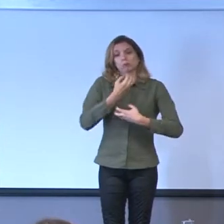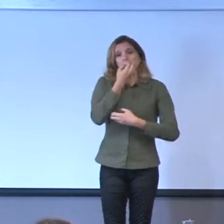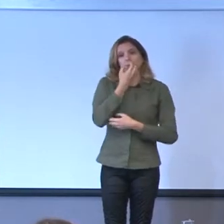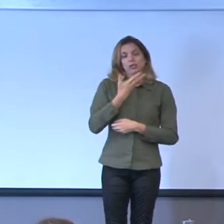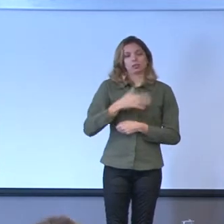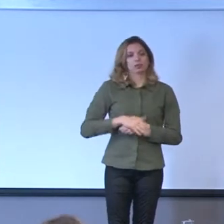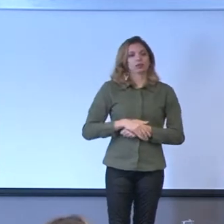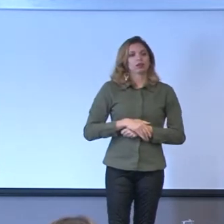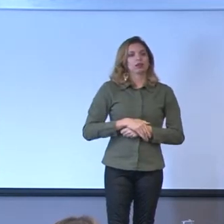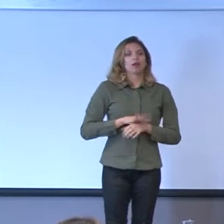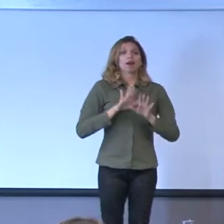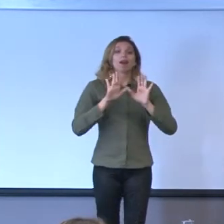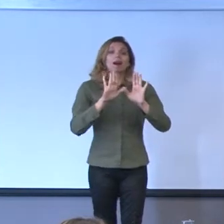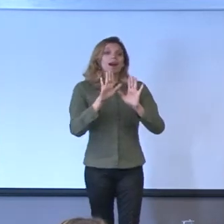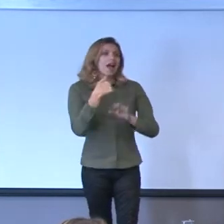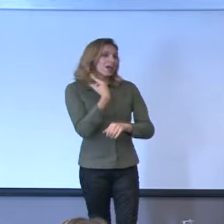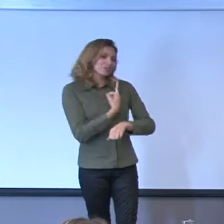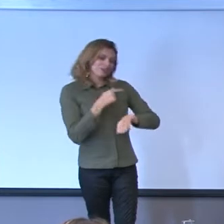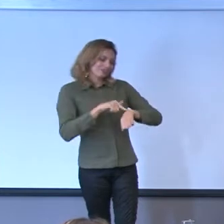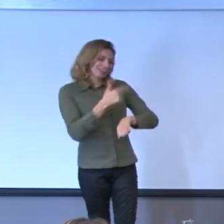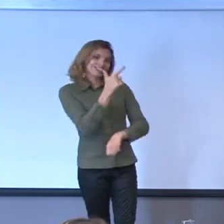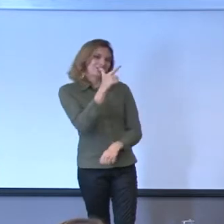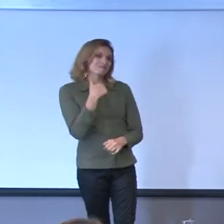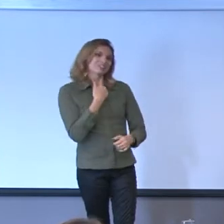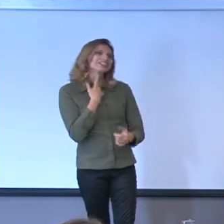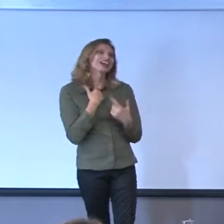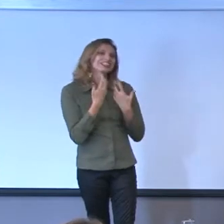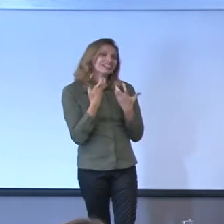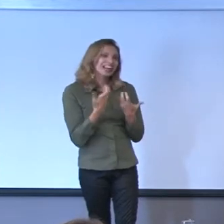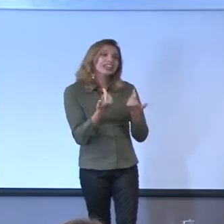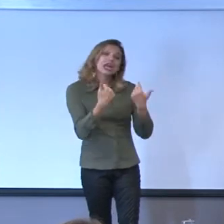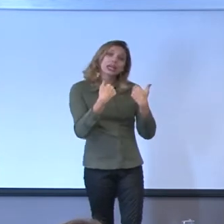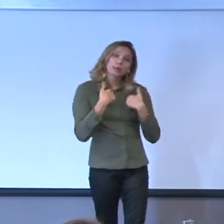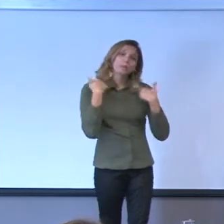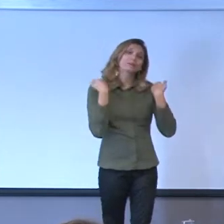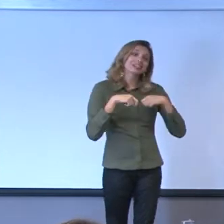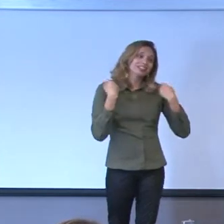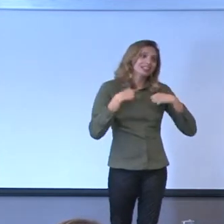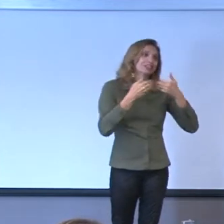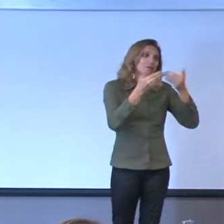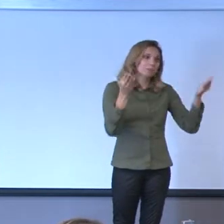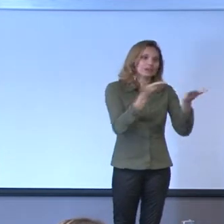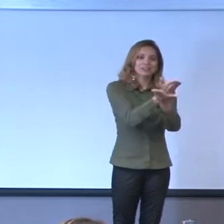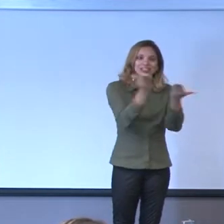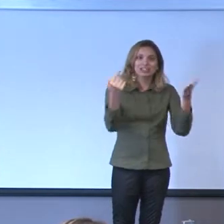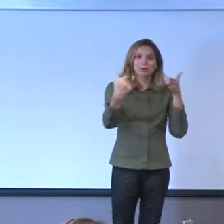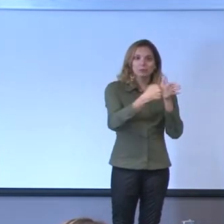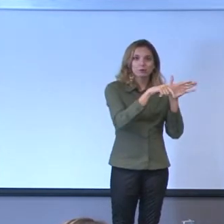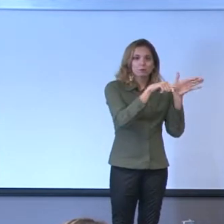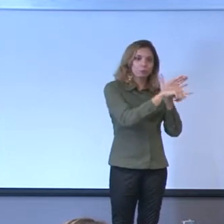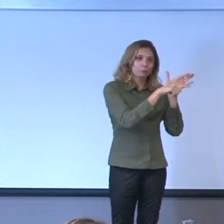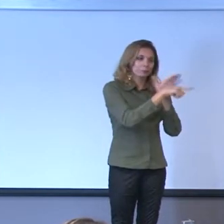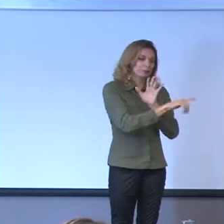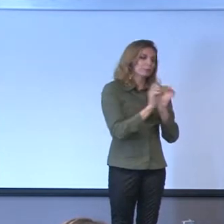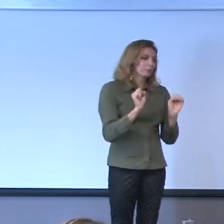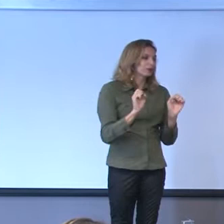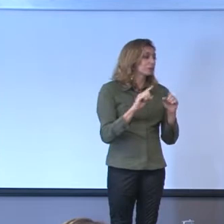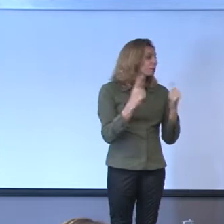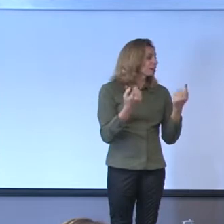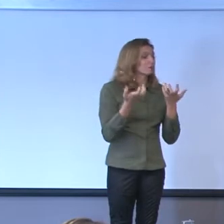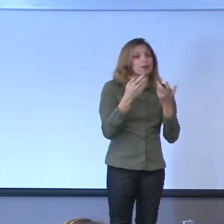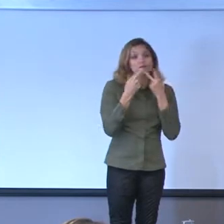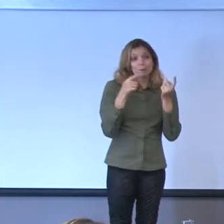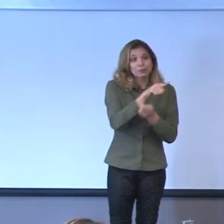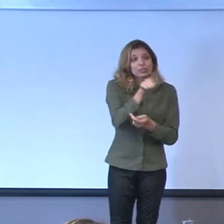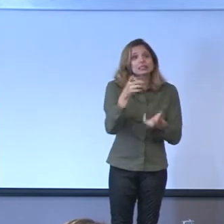A gente nunca tem o tempo que a gente quer, né? Eu quero abrir para perguntas, e eu queria dizer para vocês que, se vocês